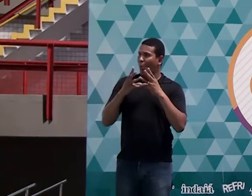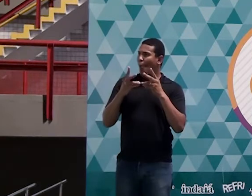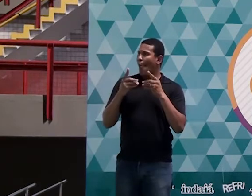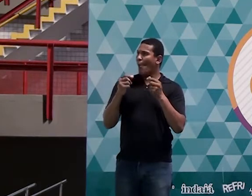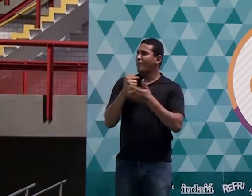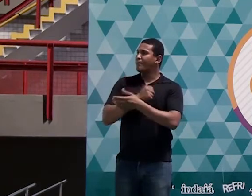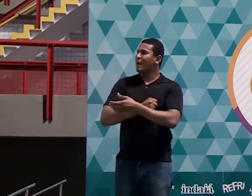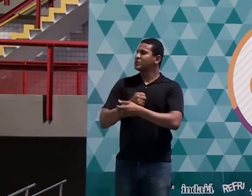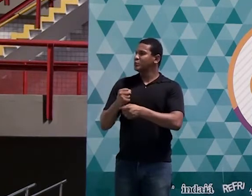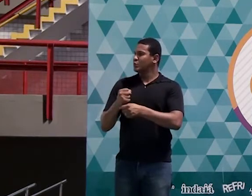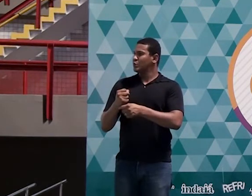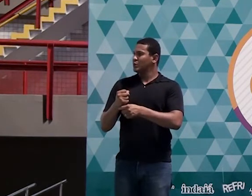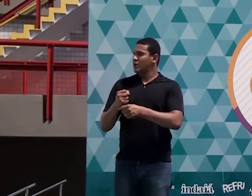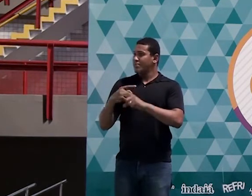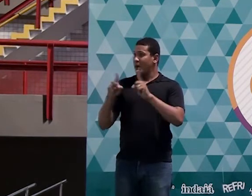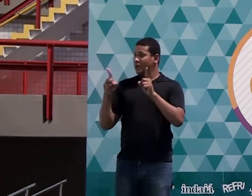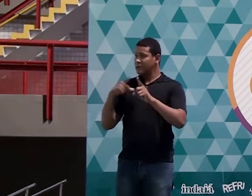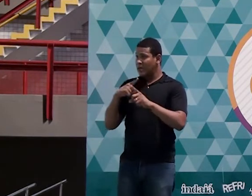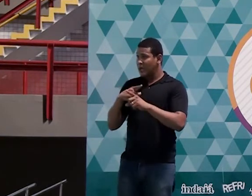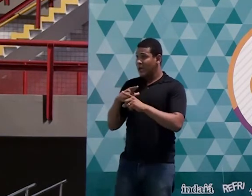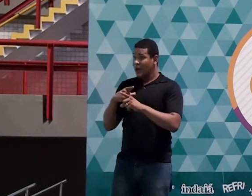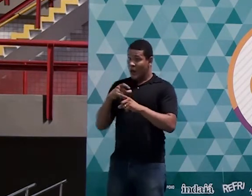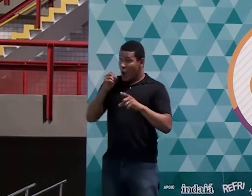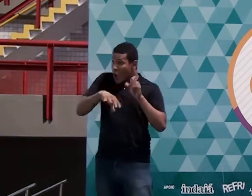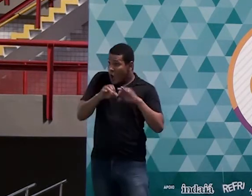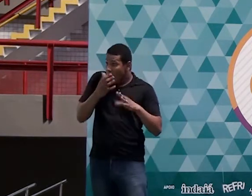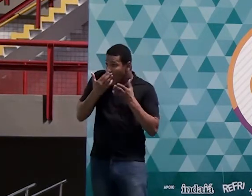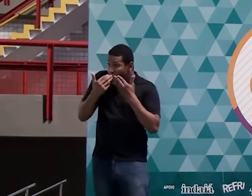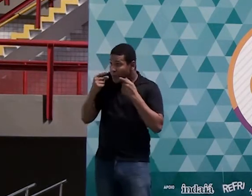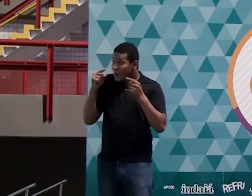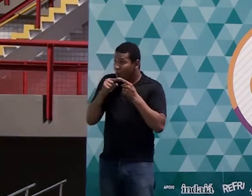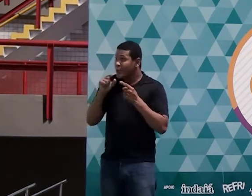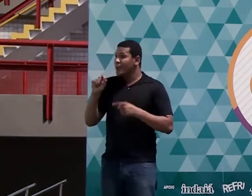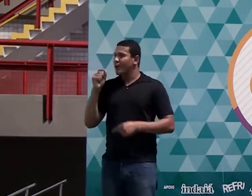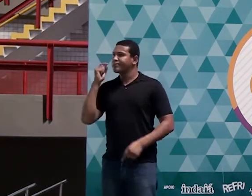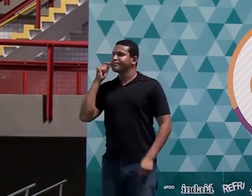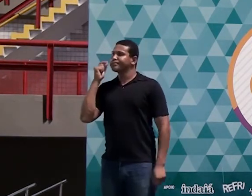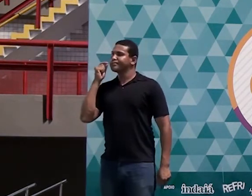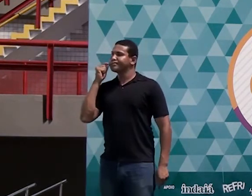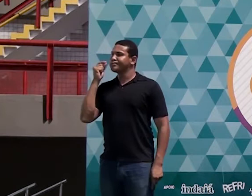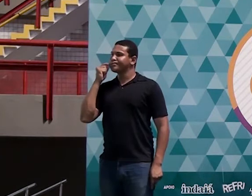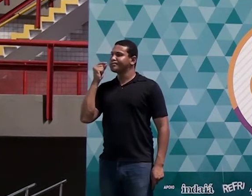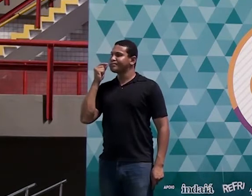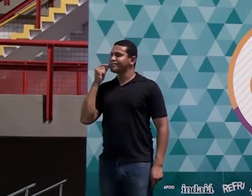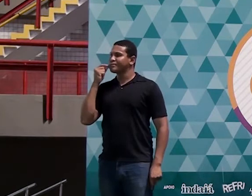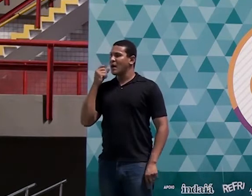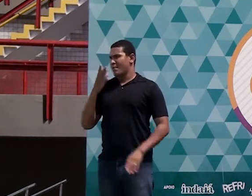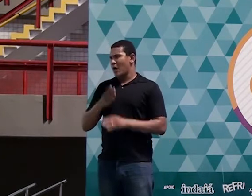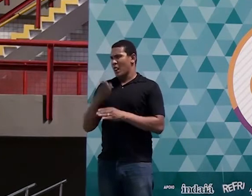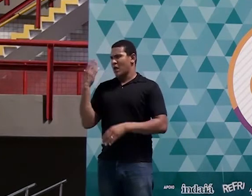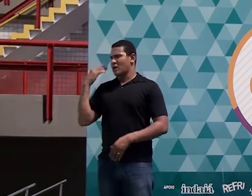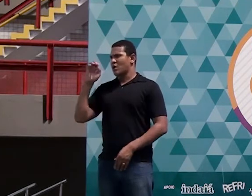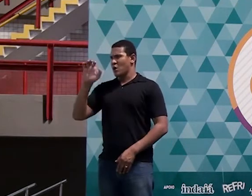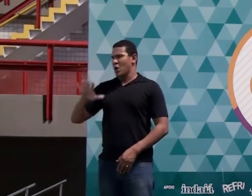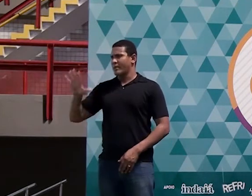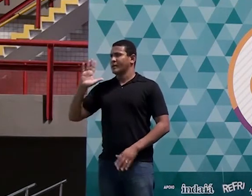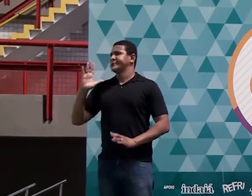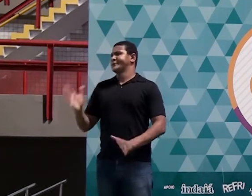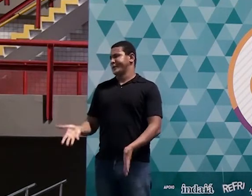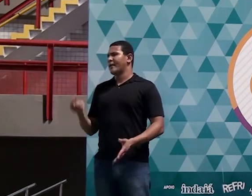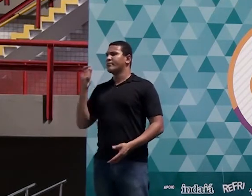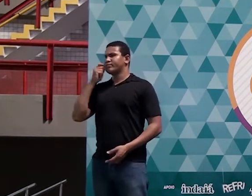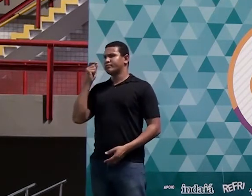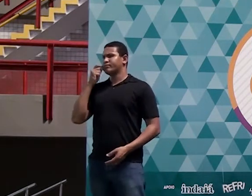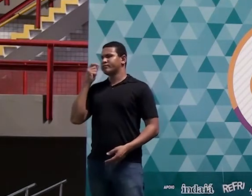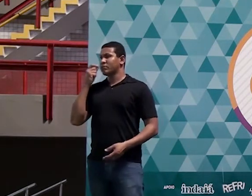os meninos rato. Quando os ratos chegaram na Europa, e já havia ratos na Europa, mas chegaram esse novo tipo de